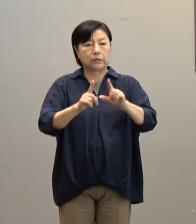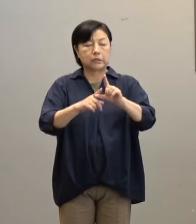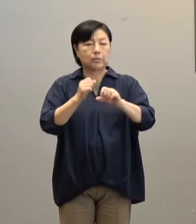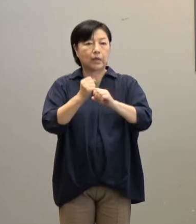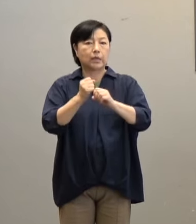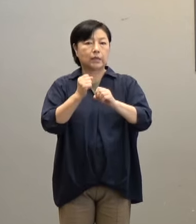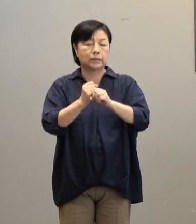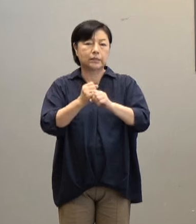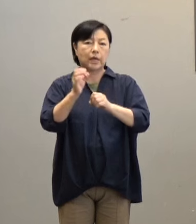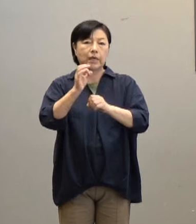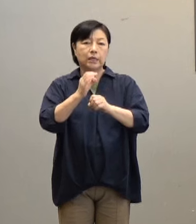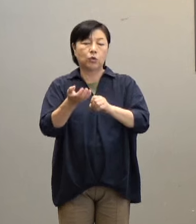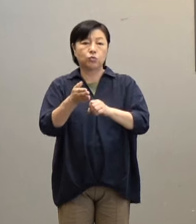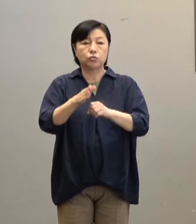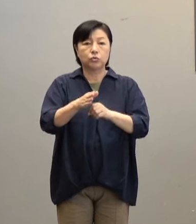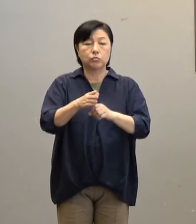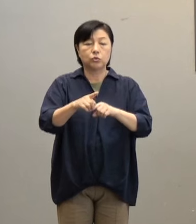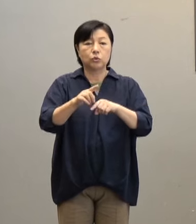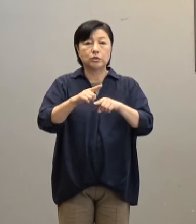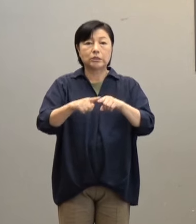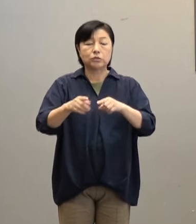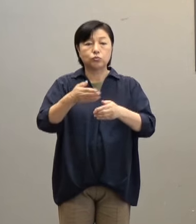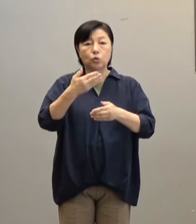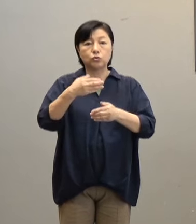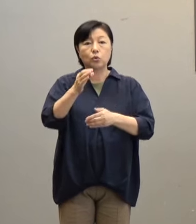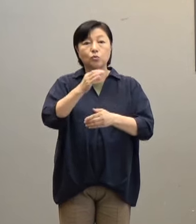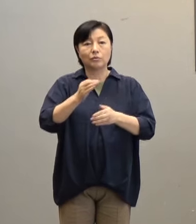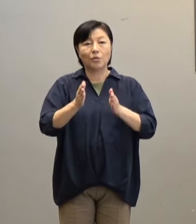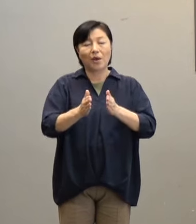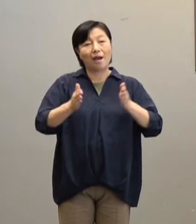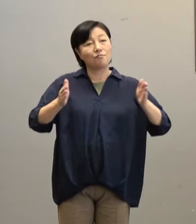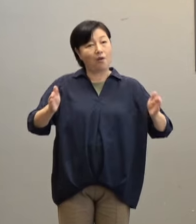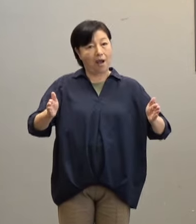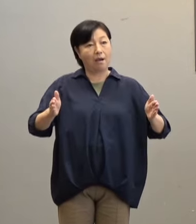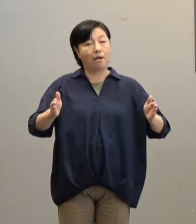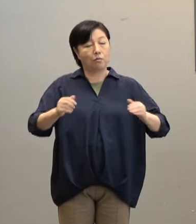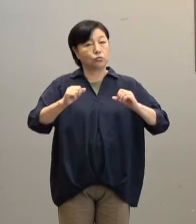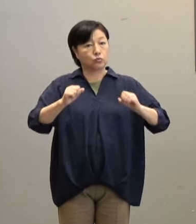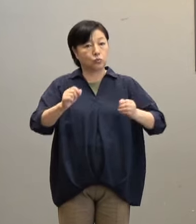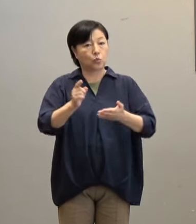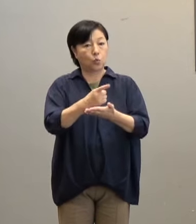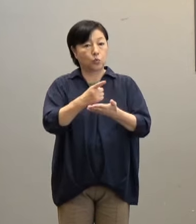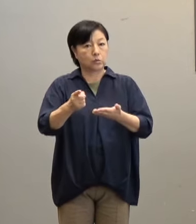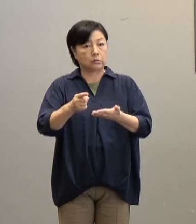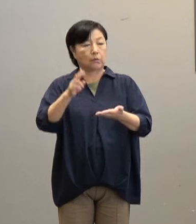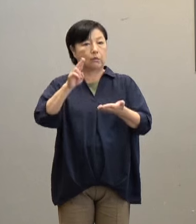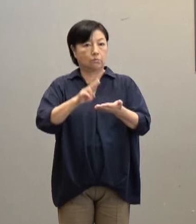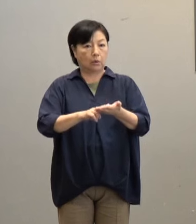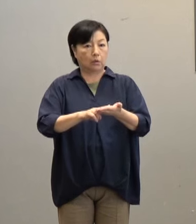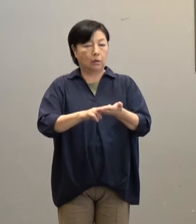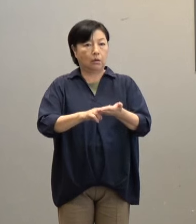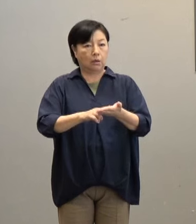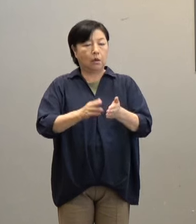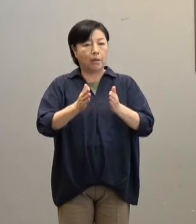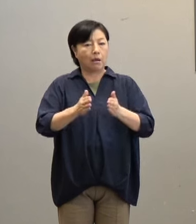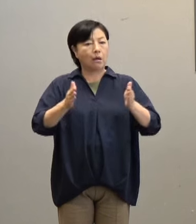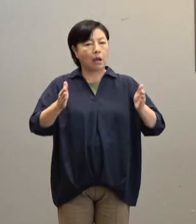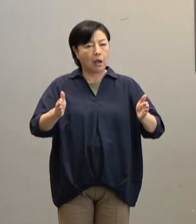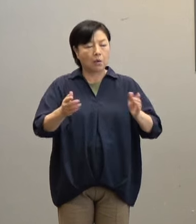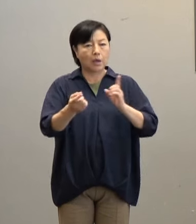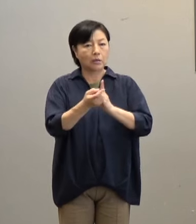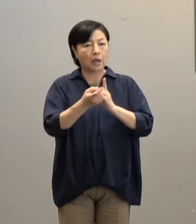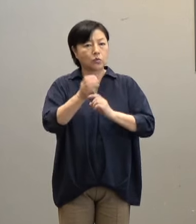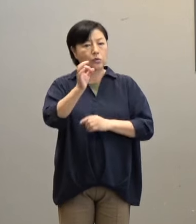む一部の食品の規制を緩和する方針が固めたとされていますが、まだ緩和の対象食品は